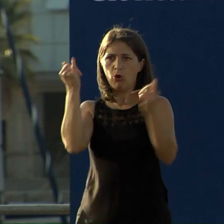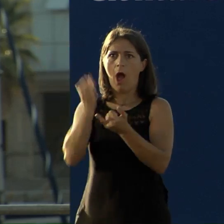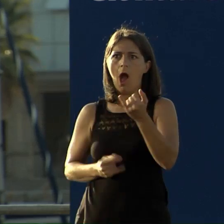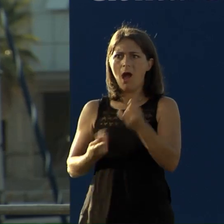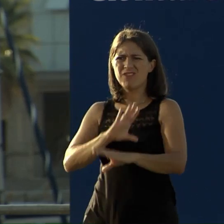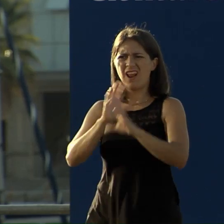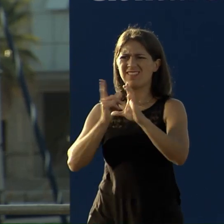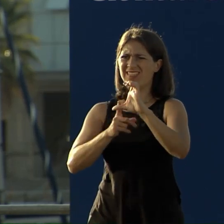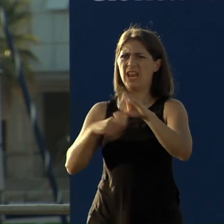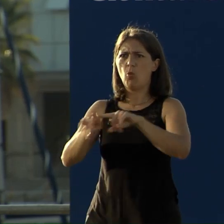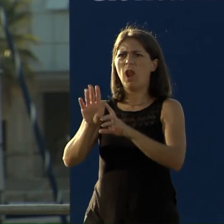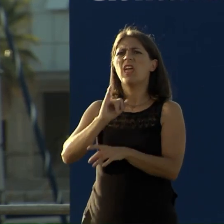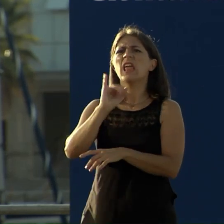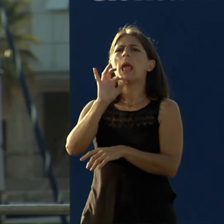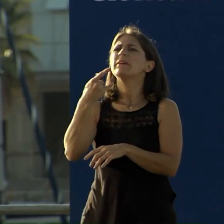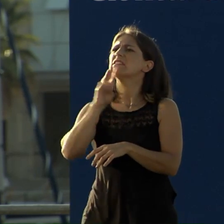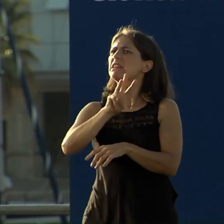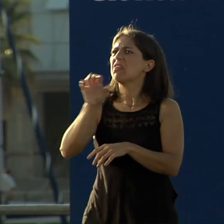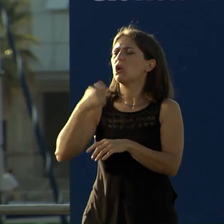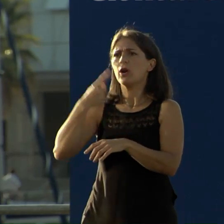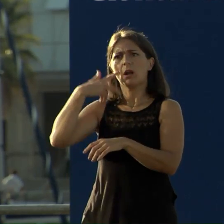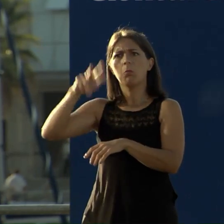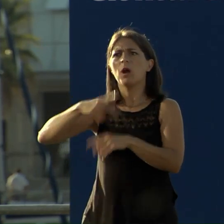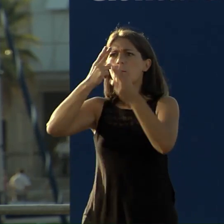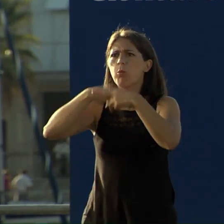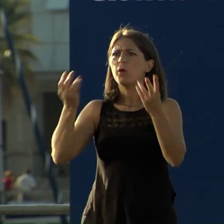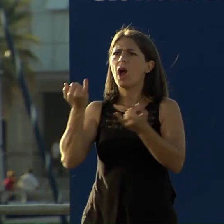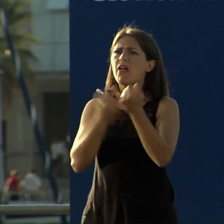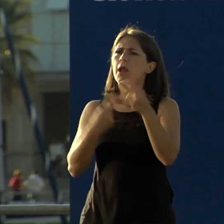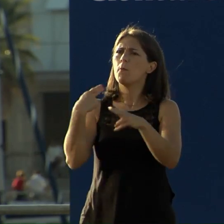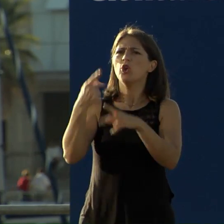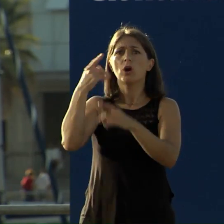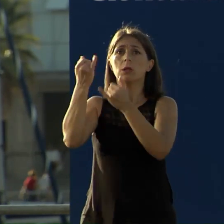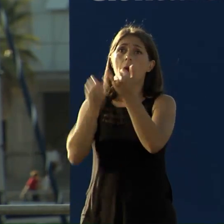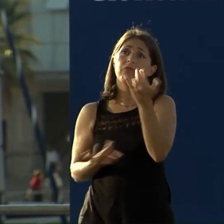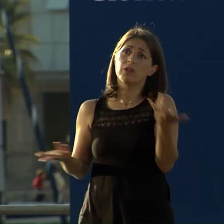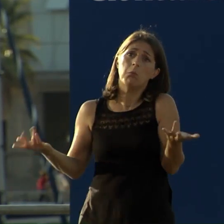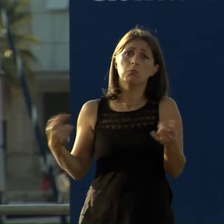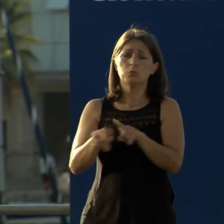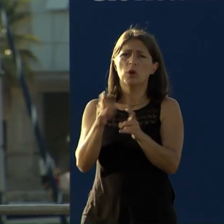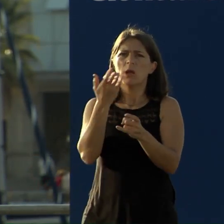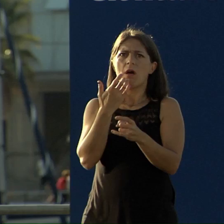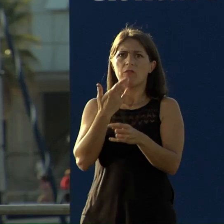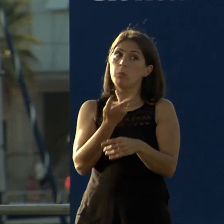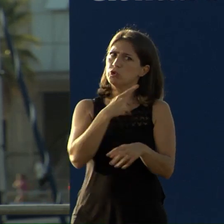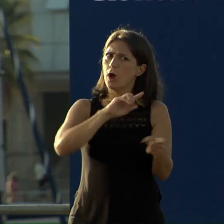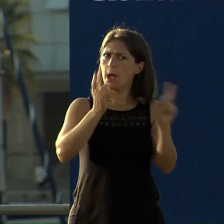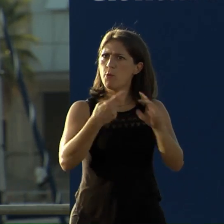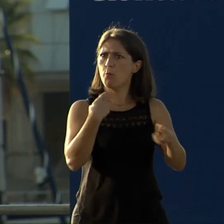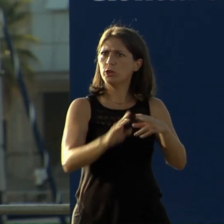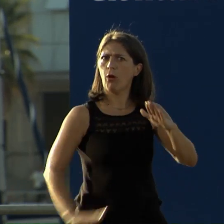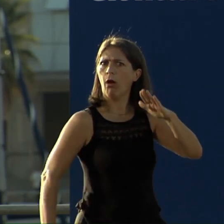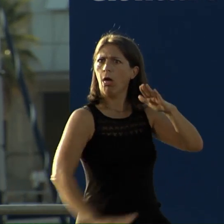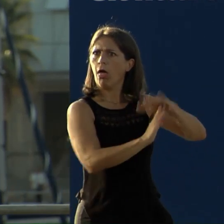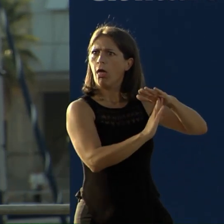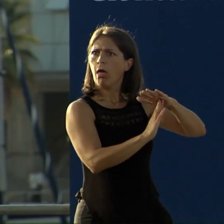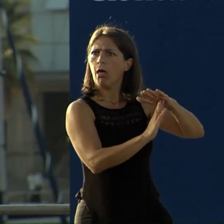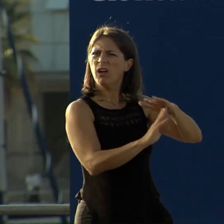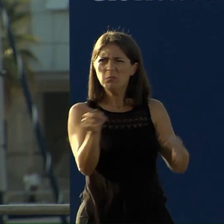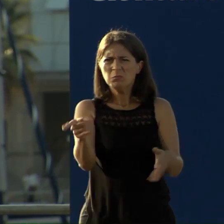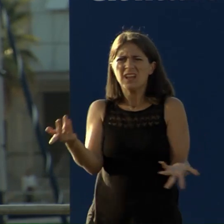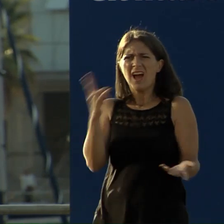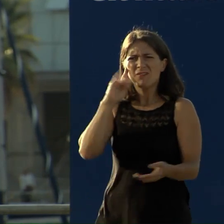política del IBEX 35 que reconoce públicamente que están en política para que se cierre el paso al cambio político. ¿Alguien en este